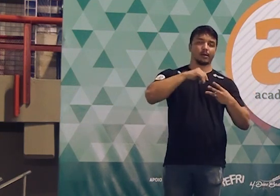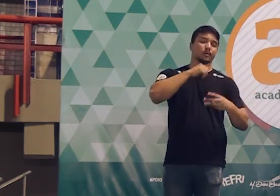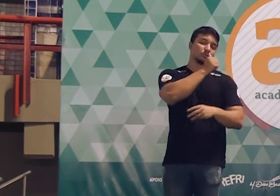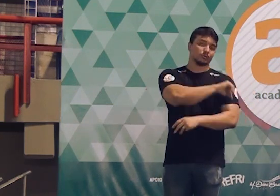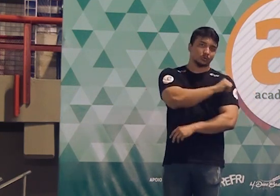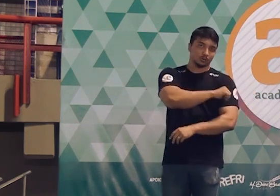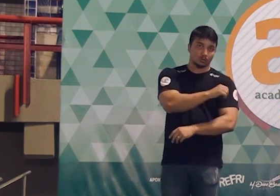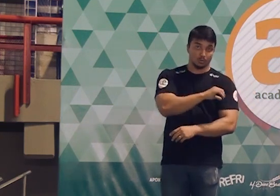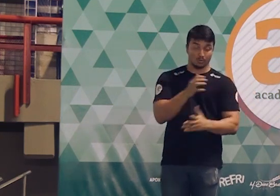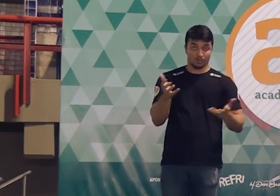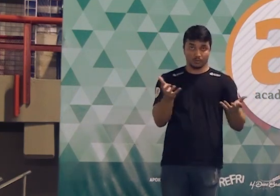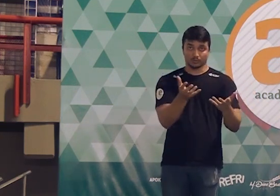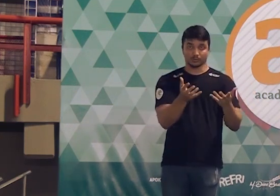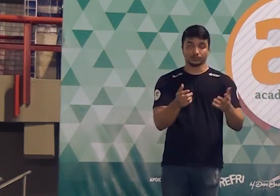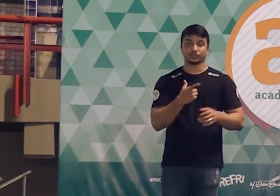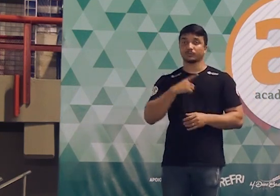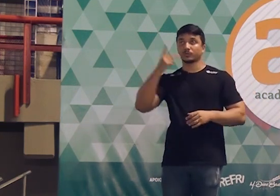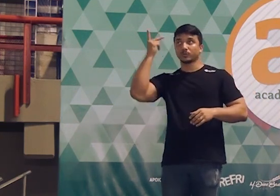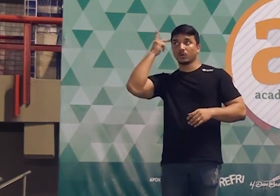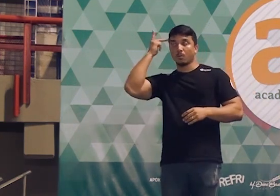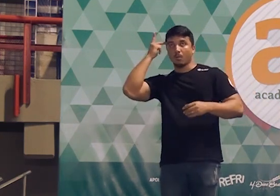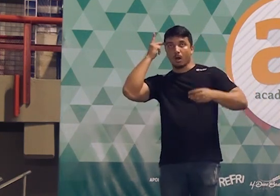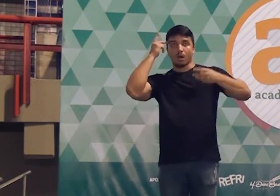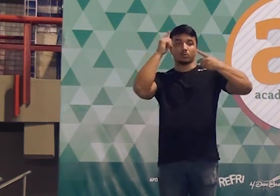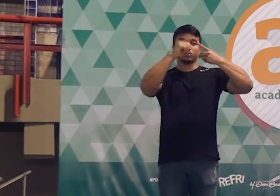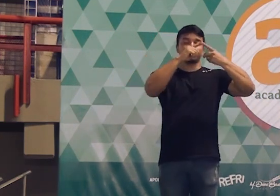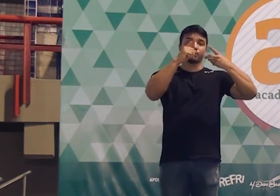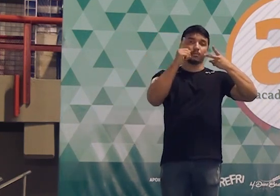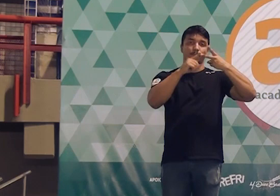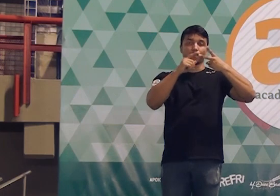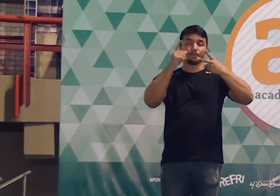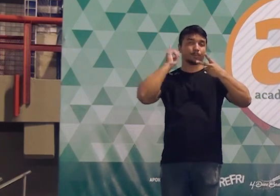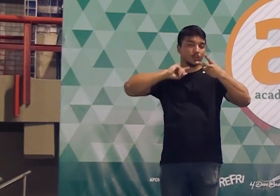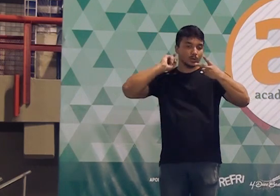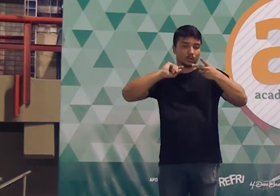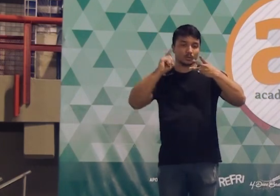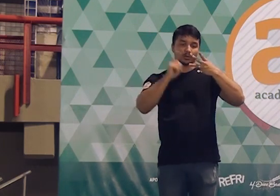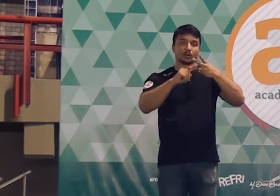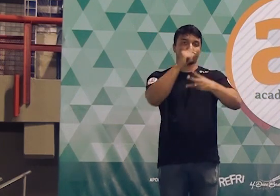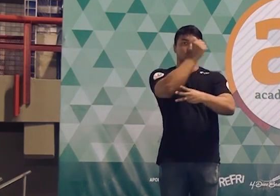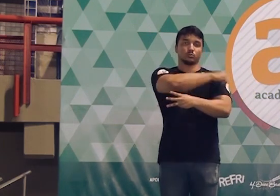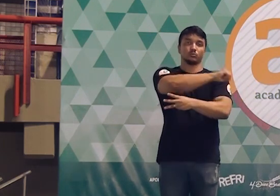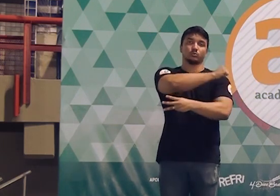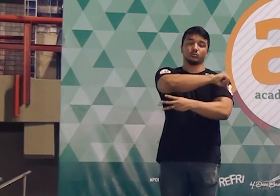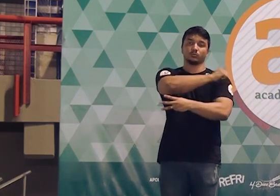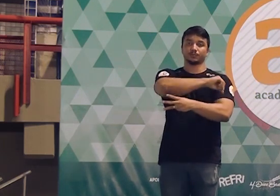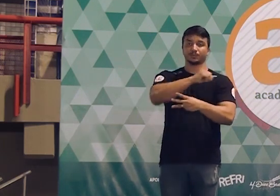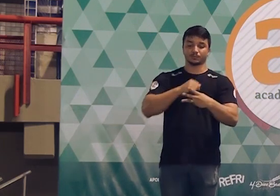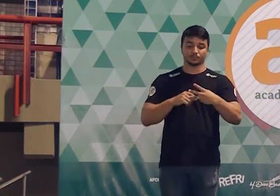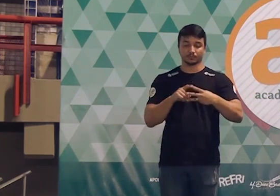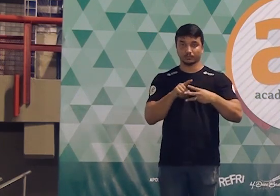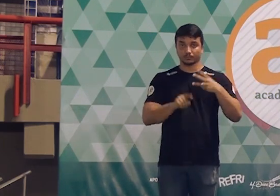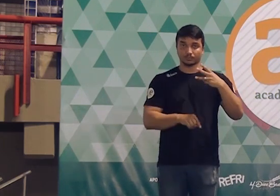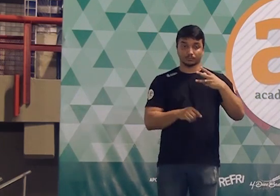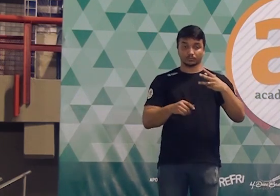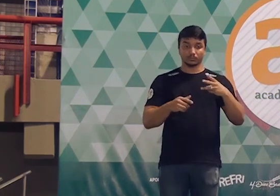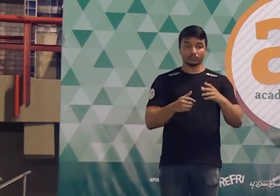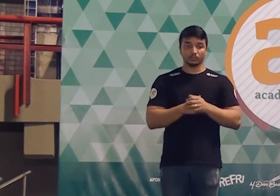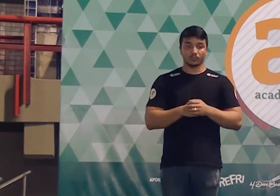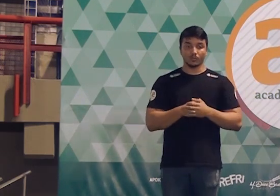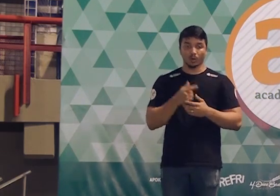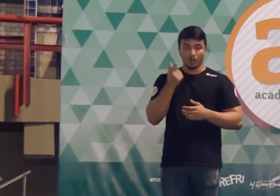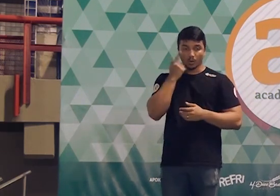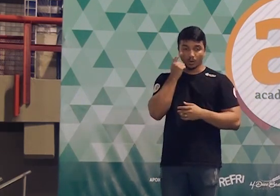Hoje, beleza? São Paulo, Minas, Rio de Janeiro. Certo? Trigueiro,